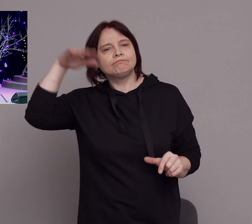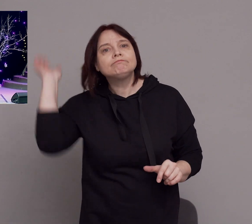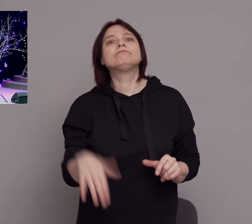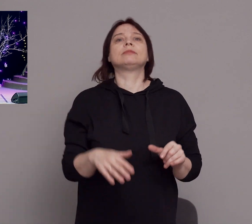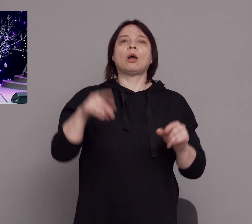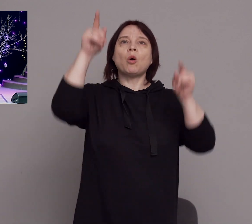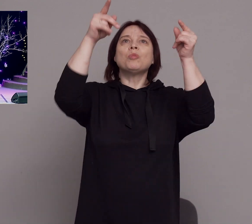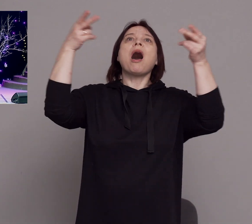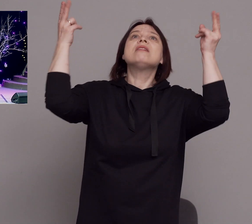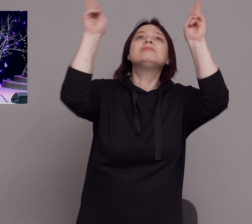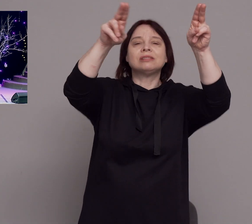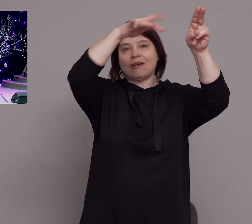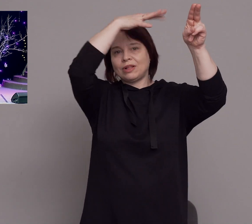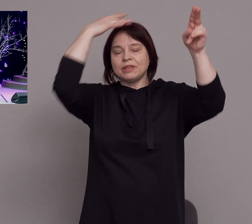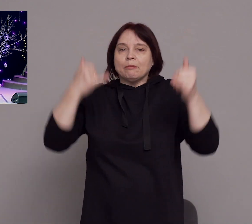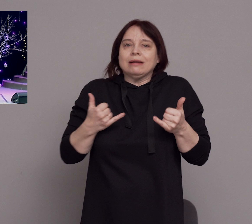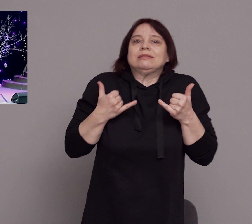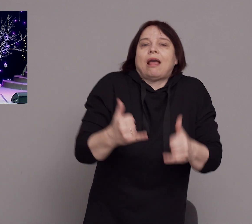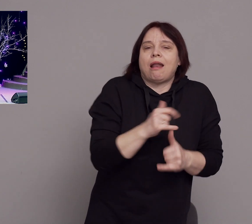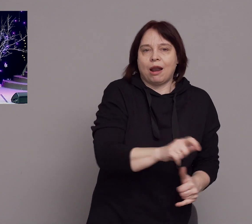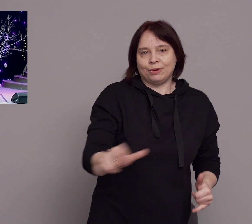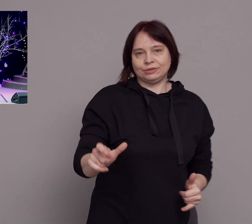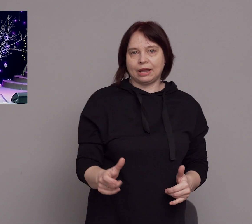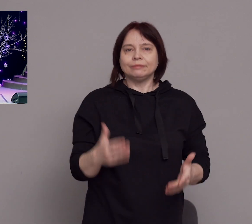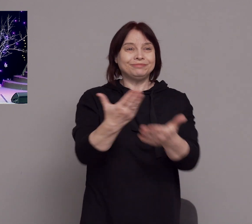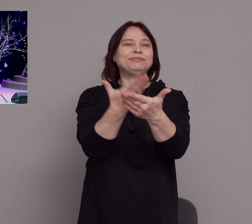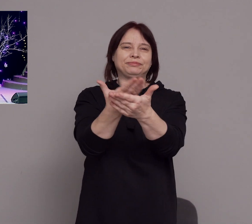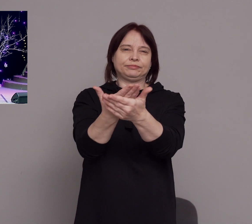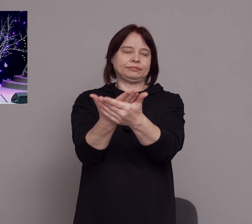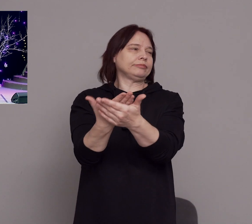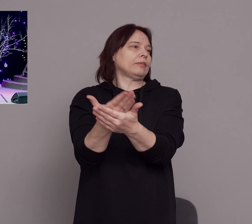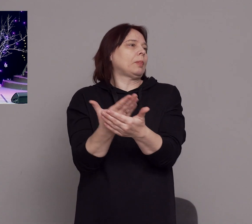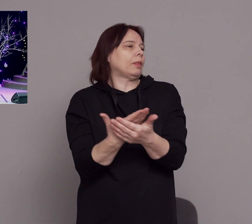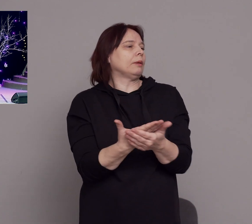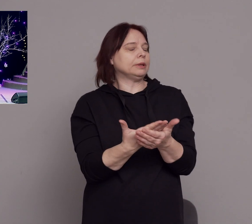наверное, у вас бывало такое, когда вы были в компании людей, и